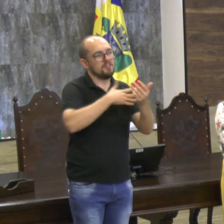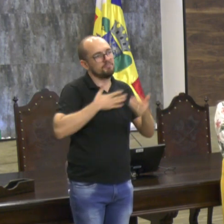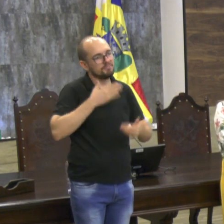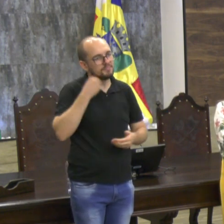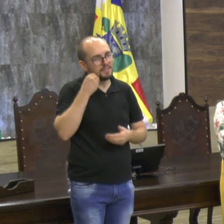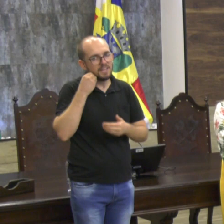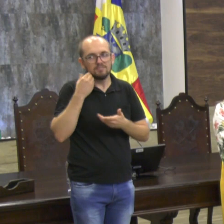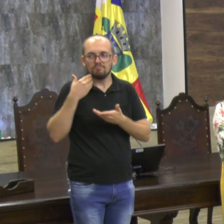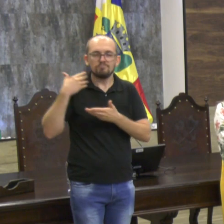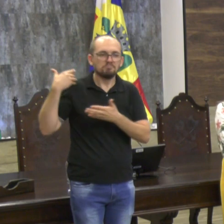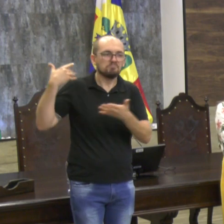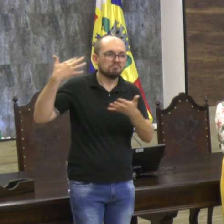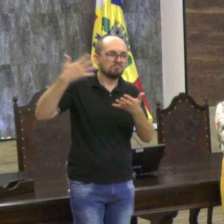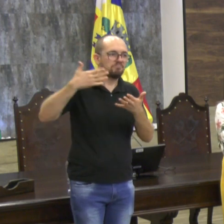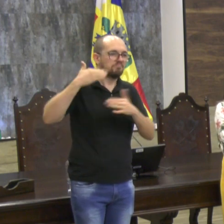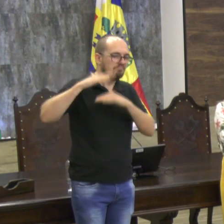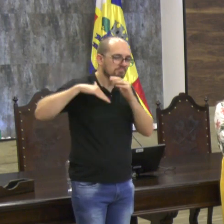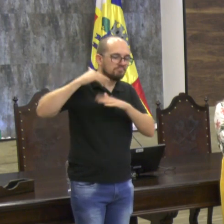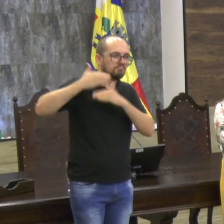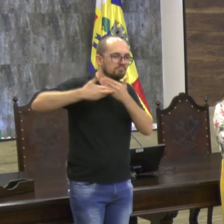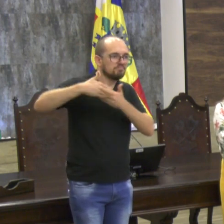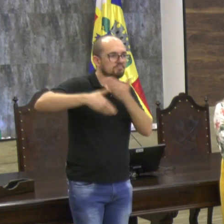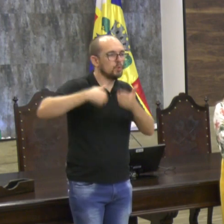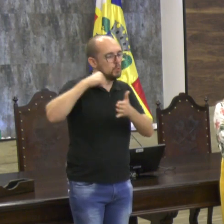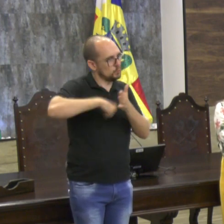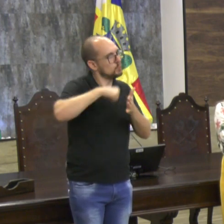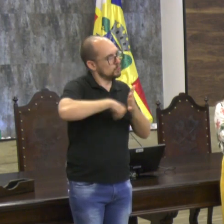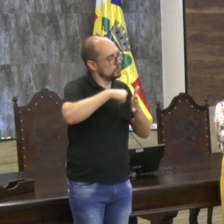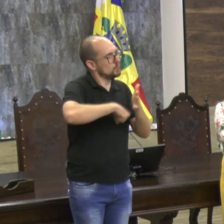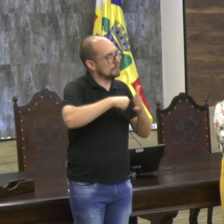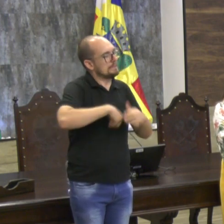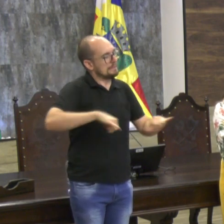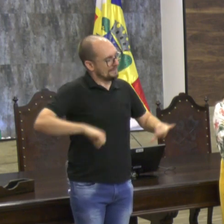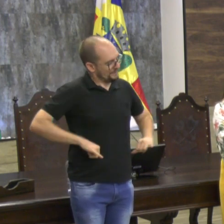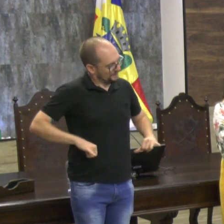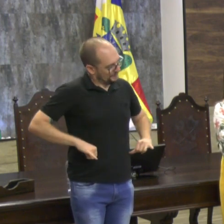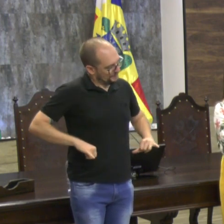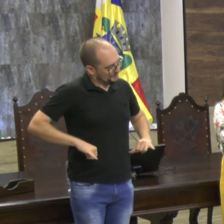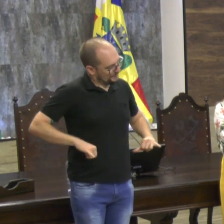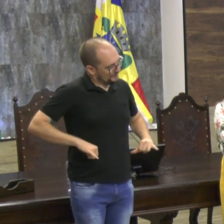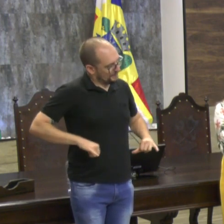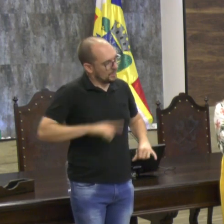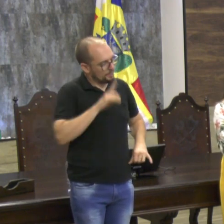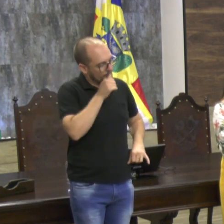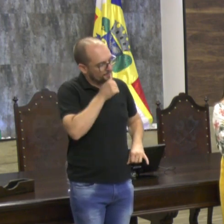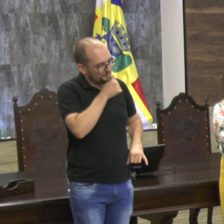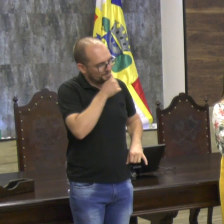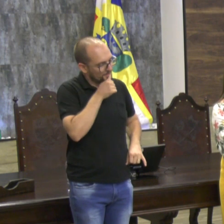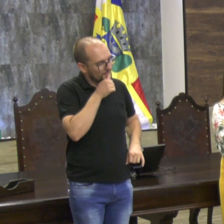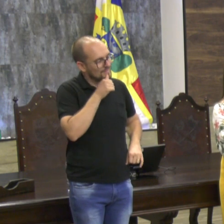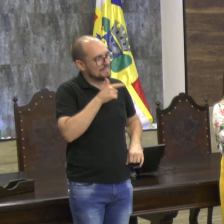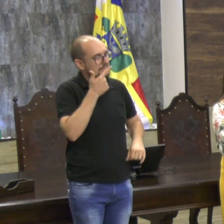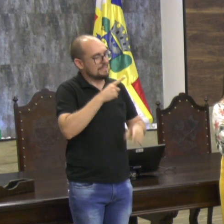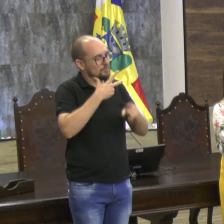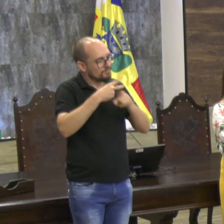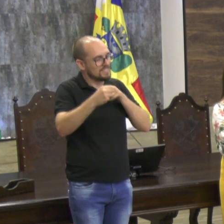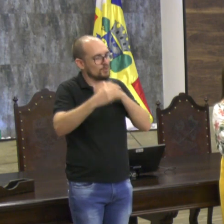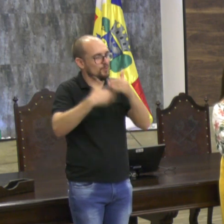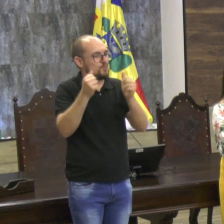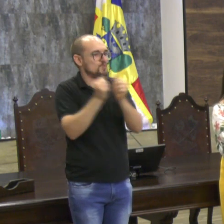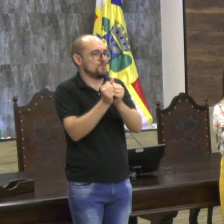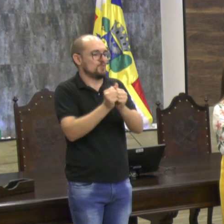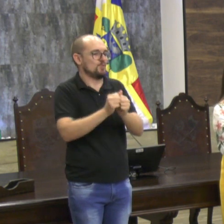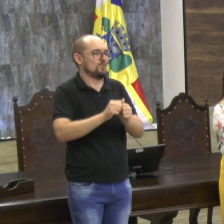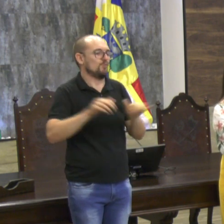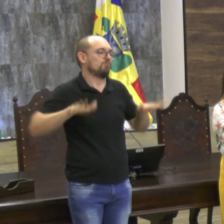gente construiu, lutou, sofreu, mas eu acredito que nós vencemos junto com o Gustavo, quando a